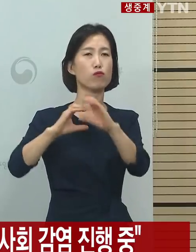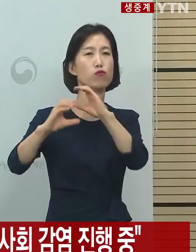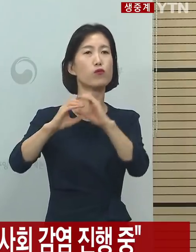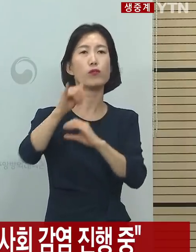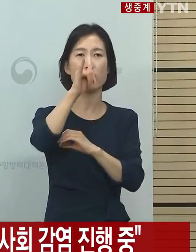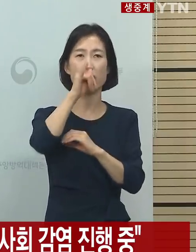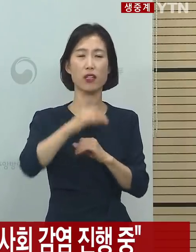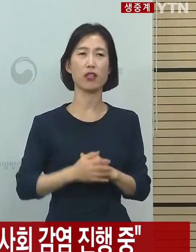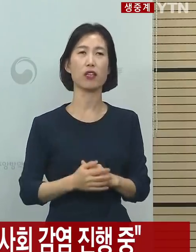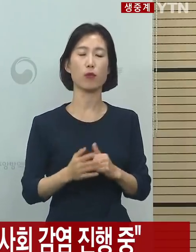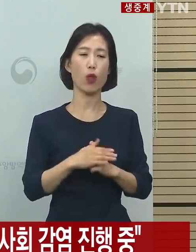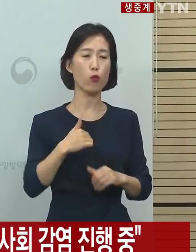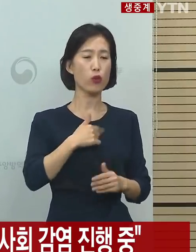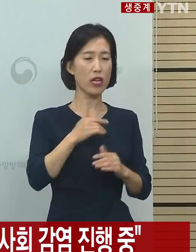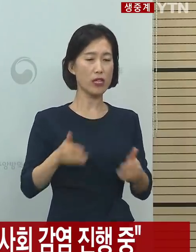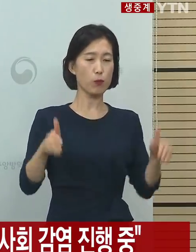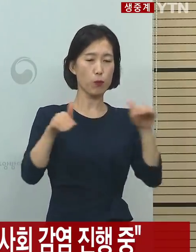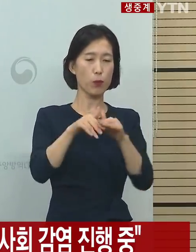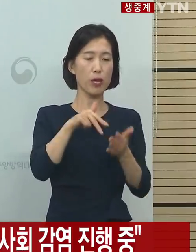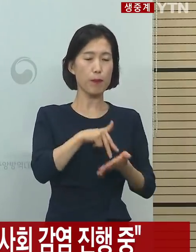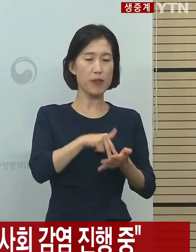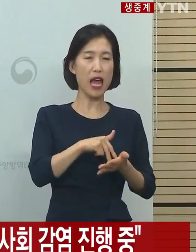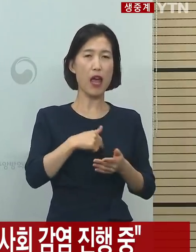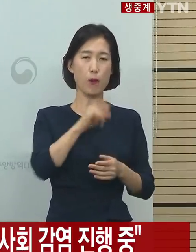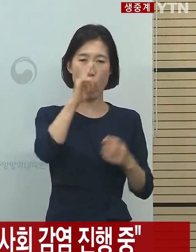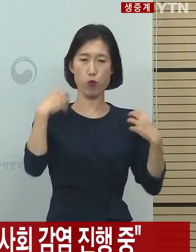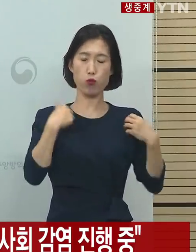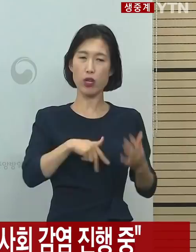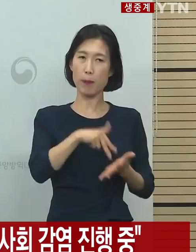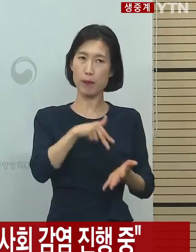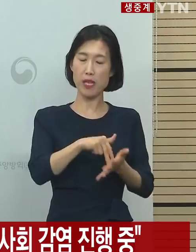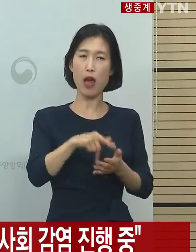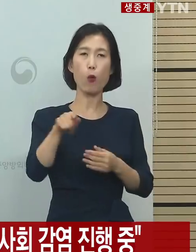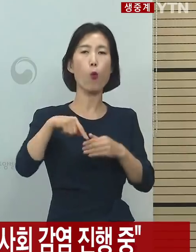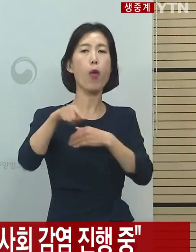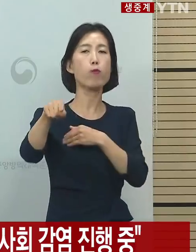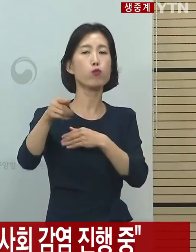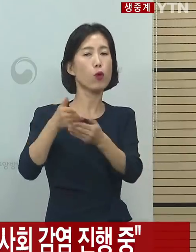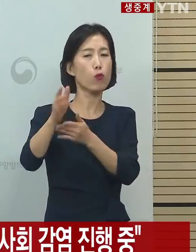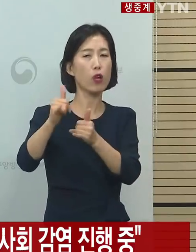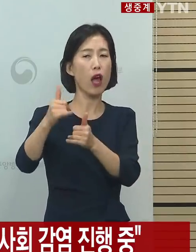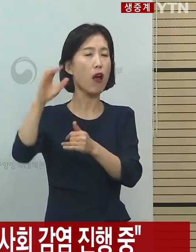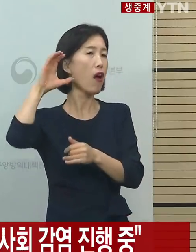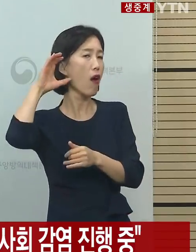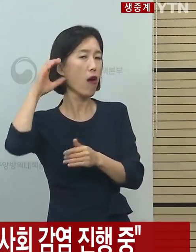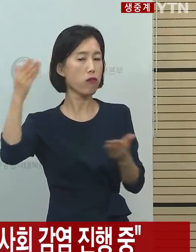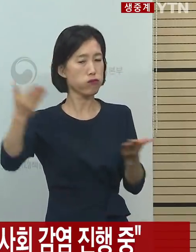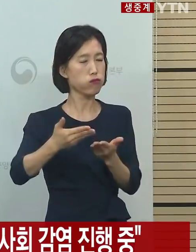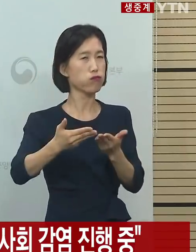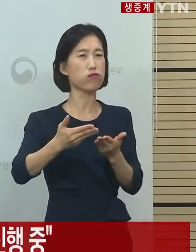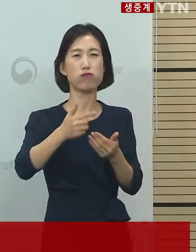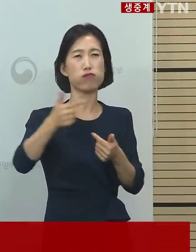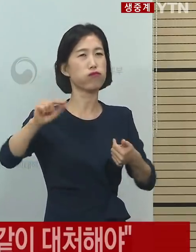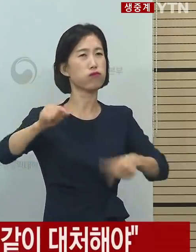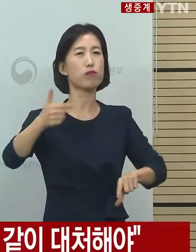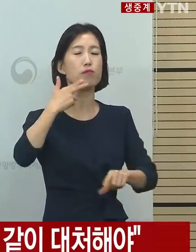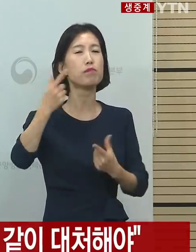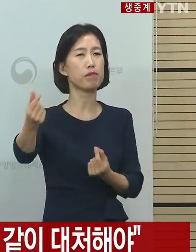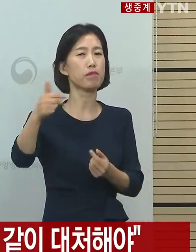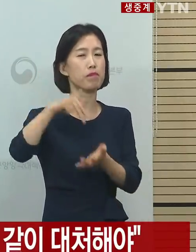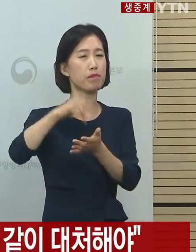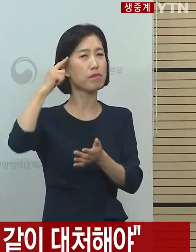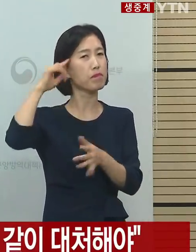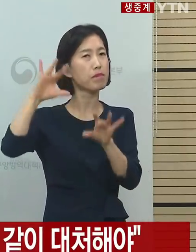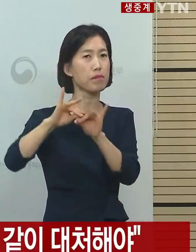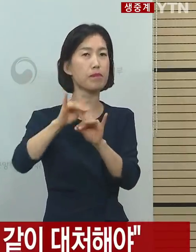때도 저희랑 그렇게 크게 다르진 않습니다. 그리고 가장 현재 저희가 주의해야 될 거는 요양원, 요양병원, 특히